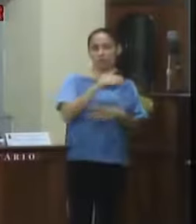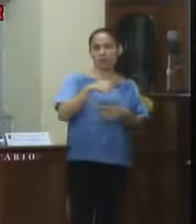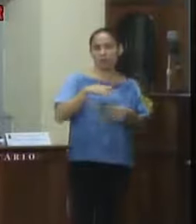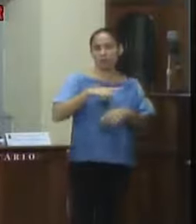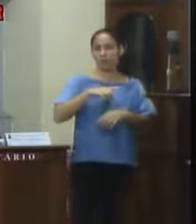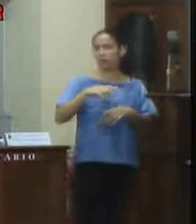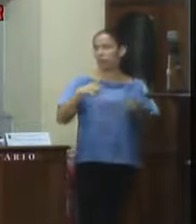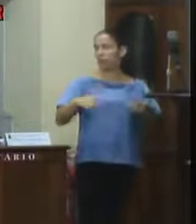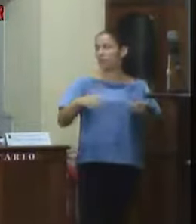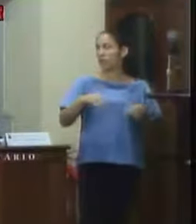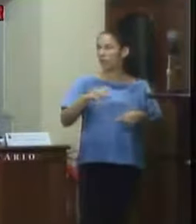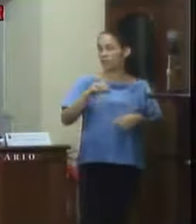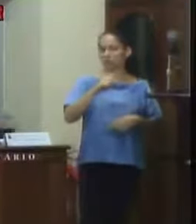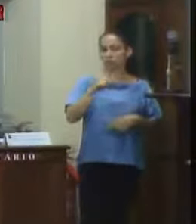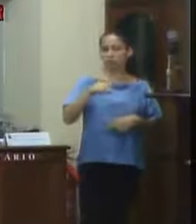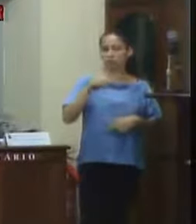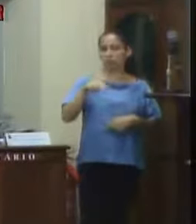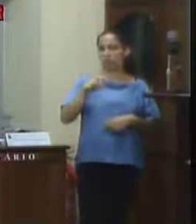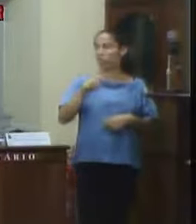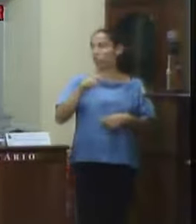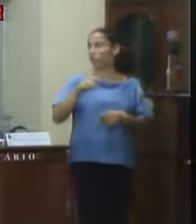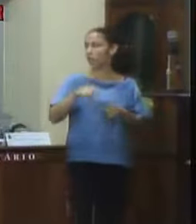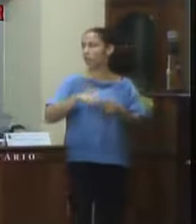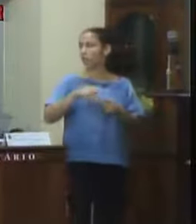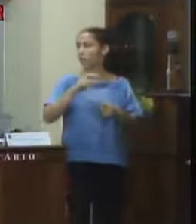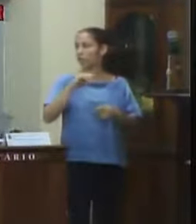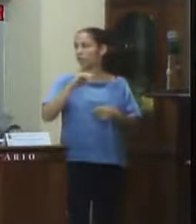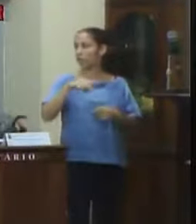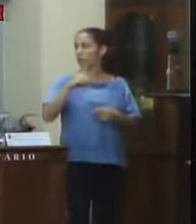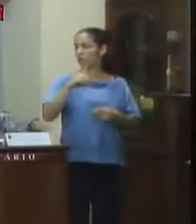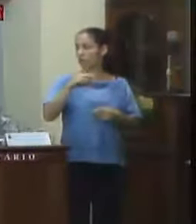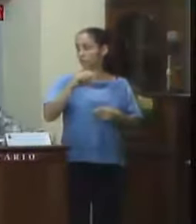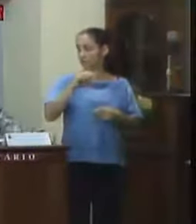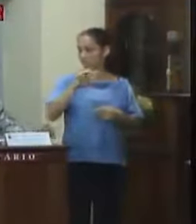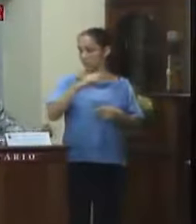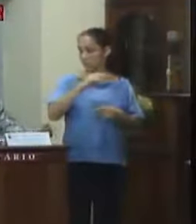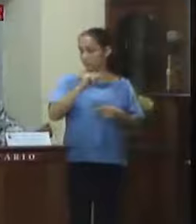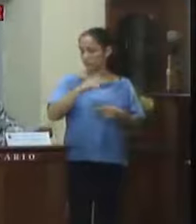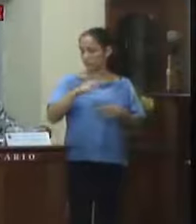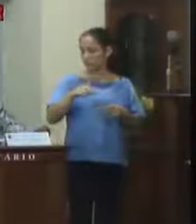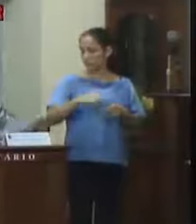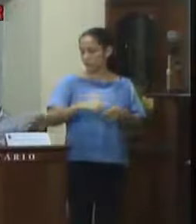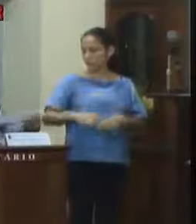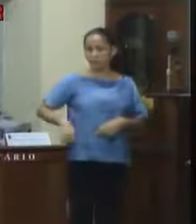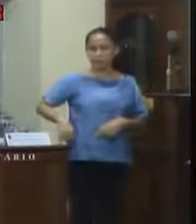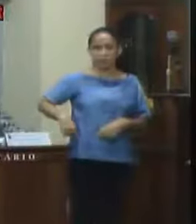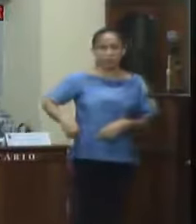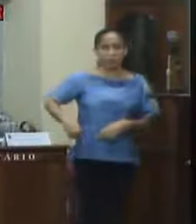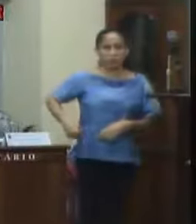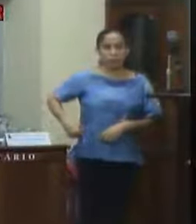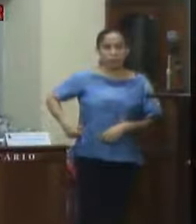Industrial de Valença, localizada no bairro Parque Pentan e da Outras Providências.